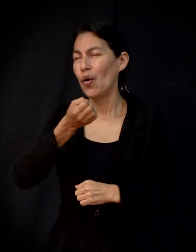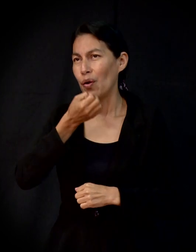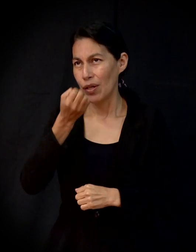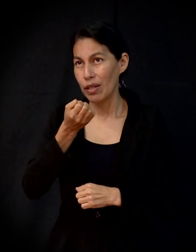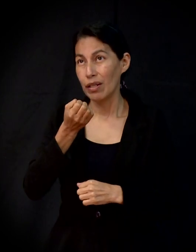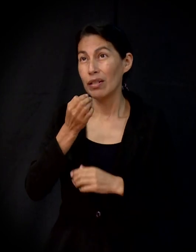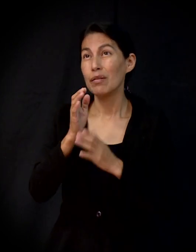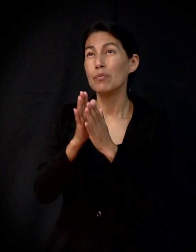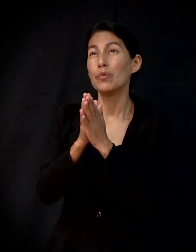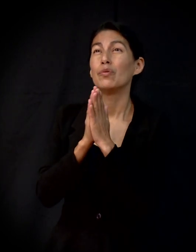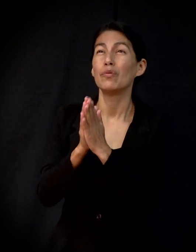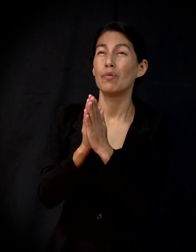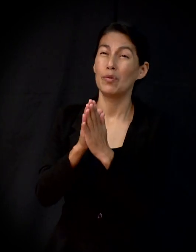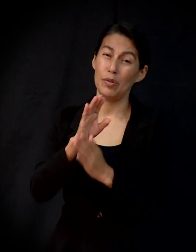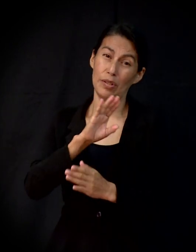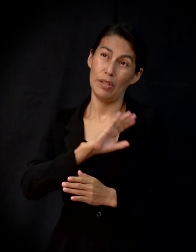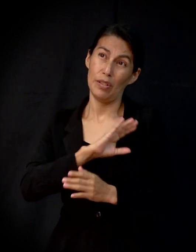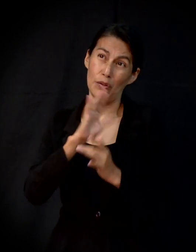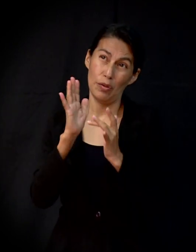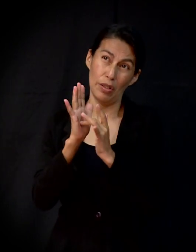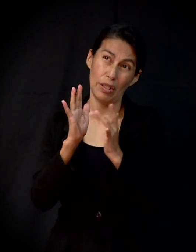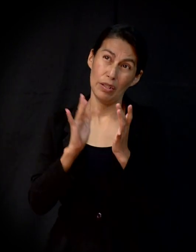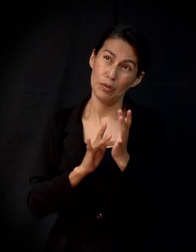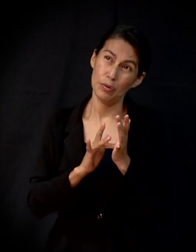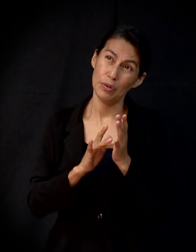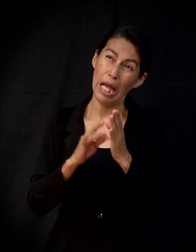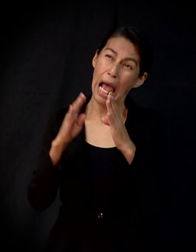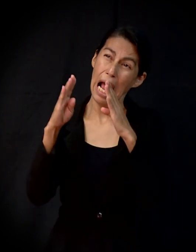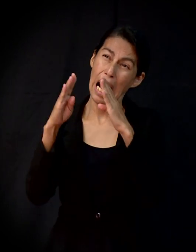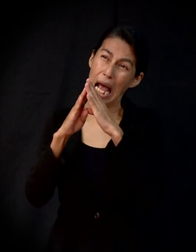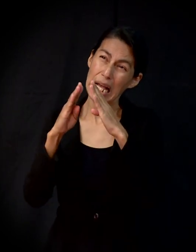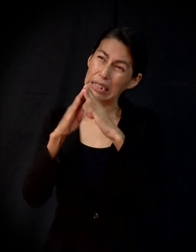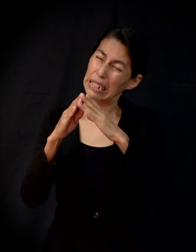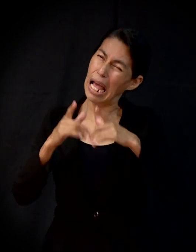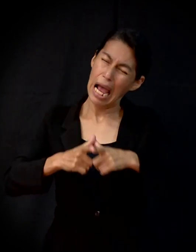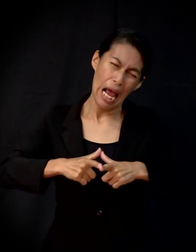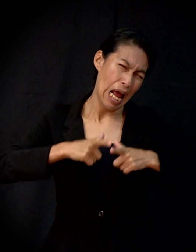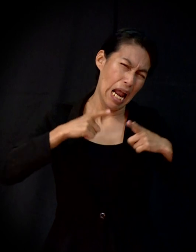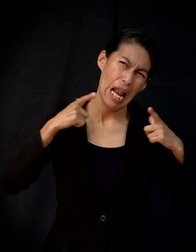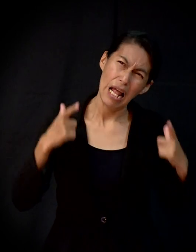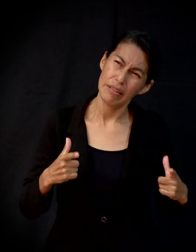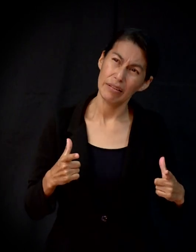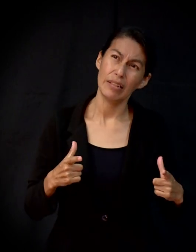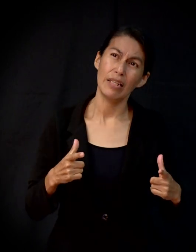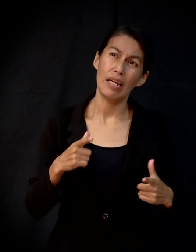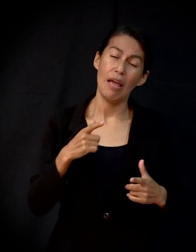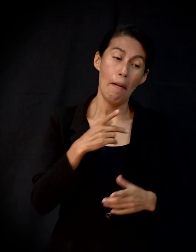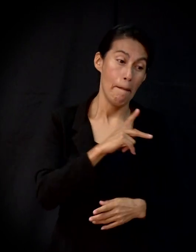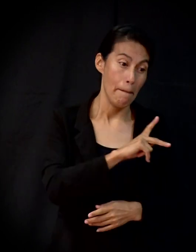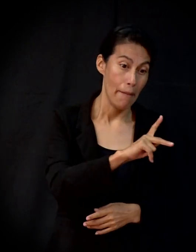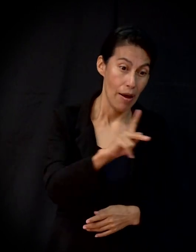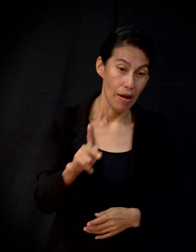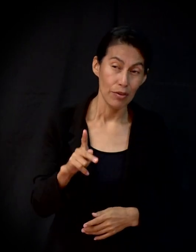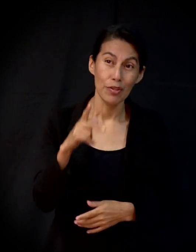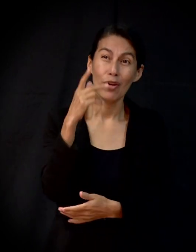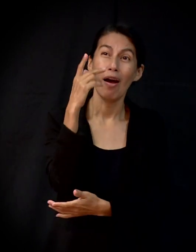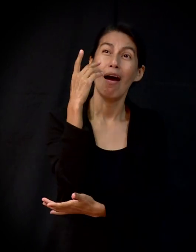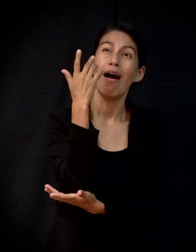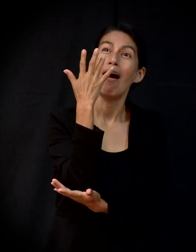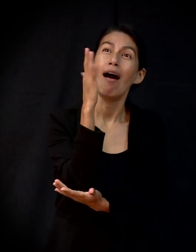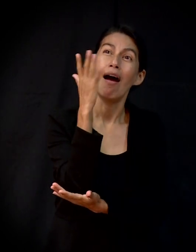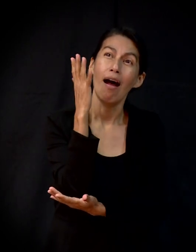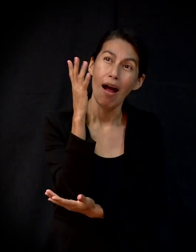querido Jesús, te pido que me des una casa muy grande, que tenga